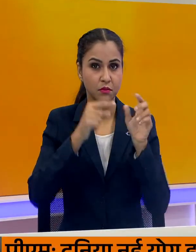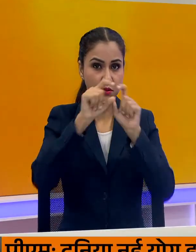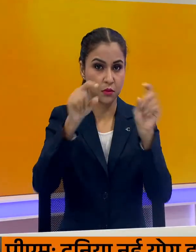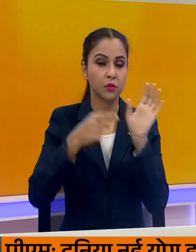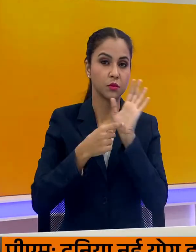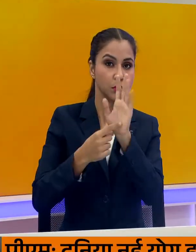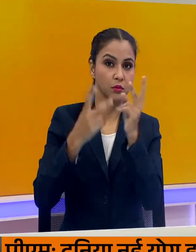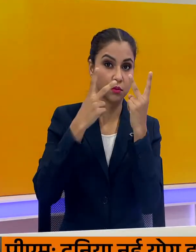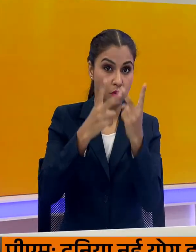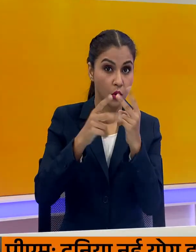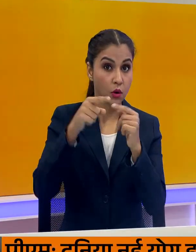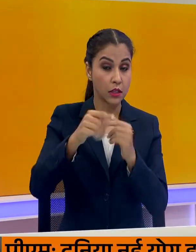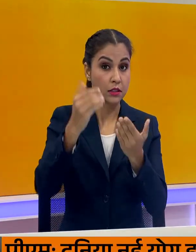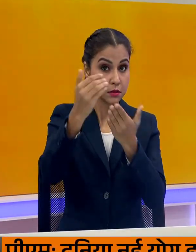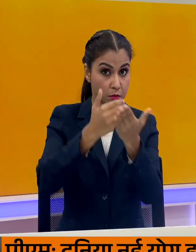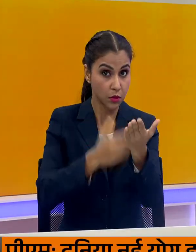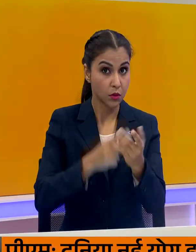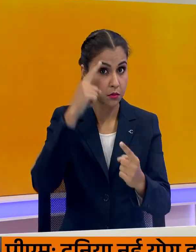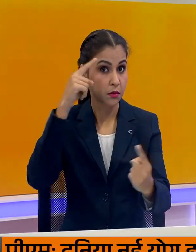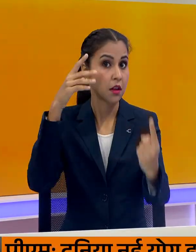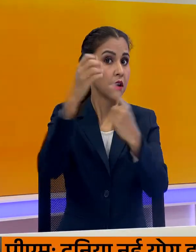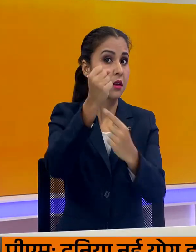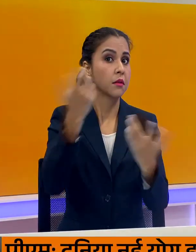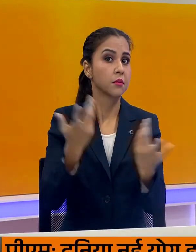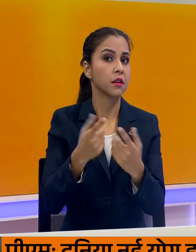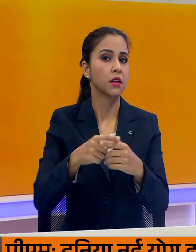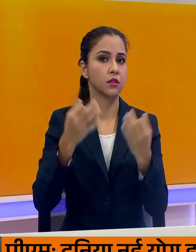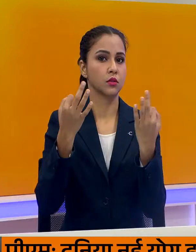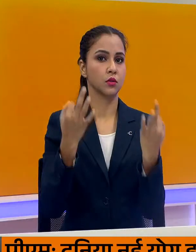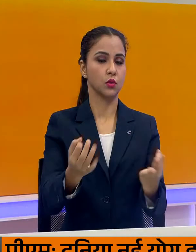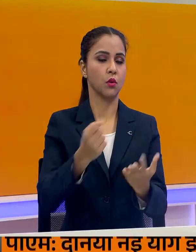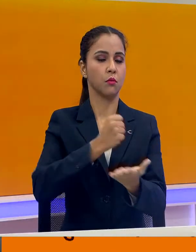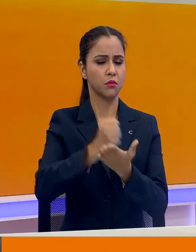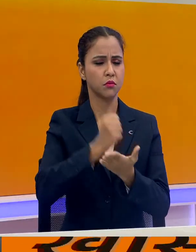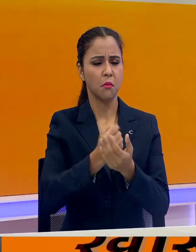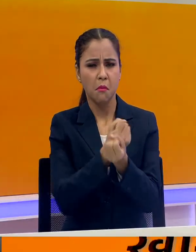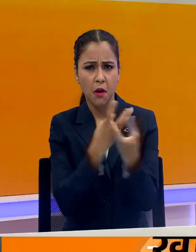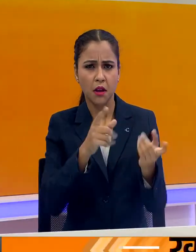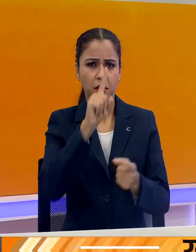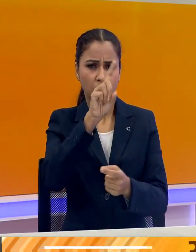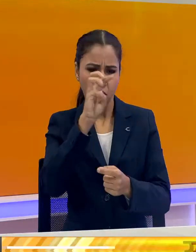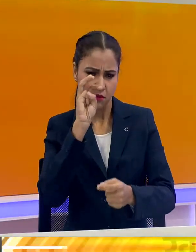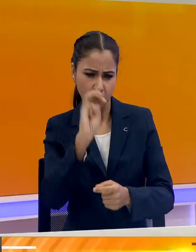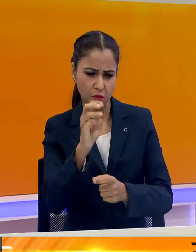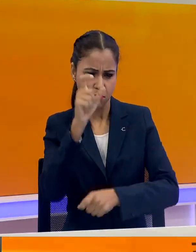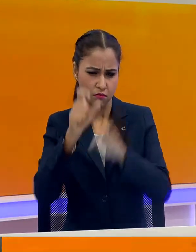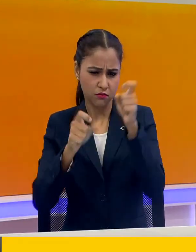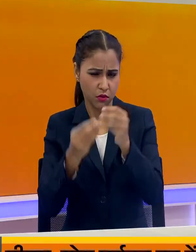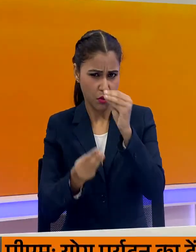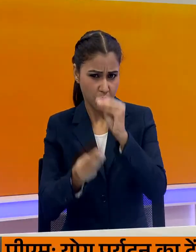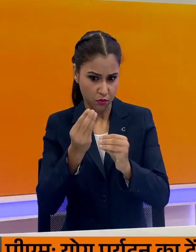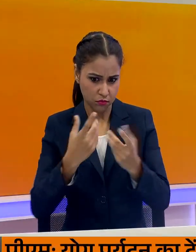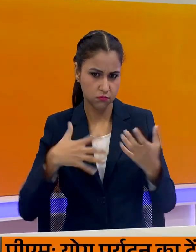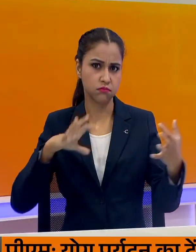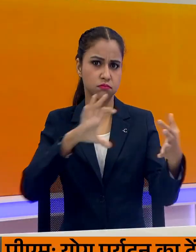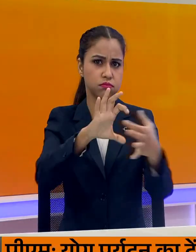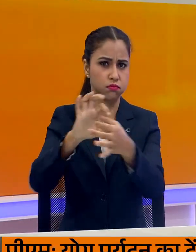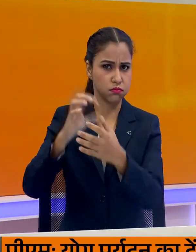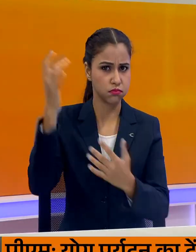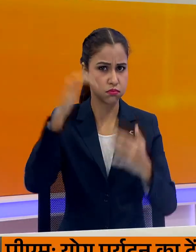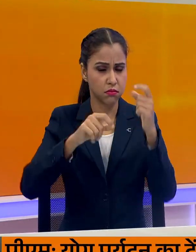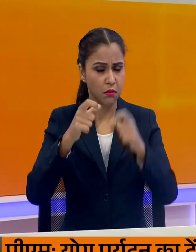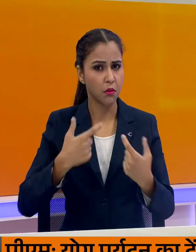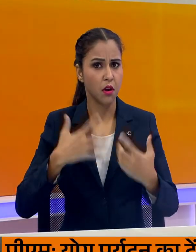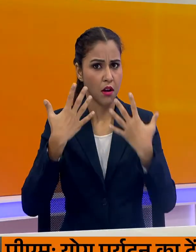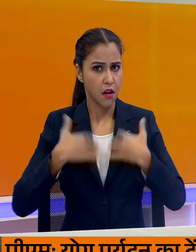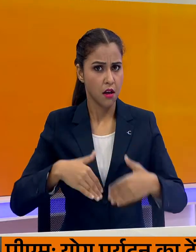है। इस समारोह का उद्देश्य योग अभ्यास में हजारों लोगों को एकजुट करना, वैश्विक स्तर पर